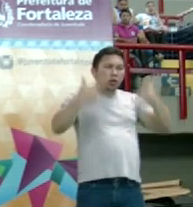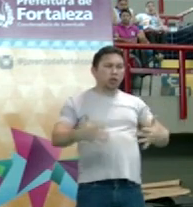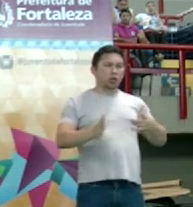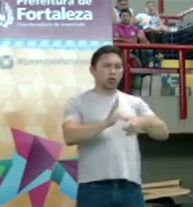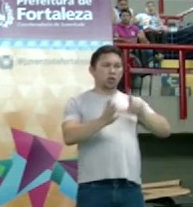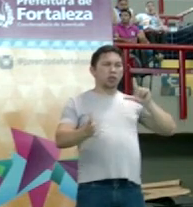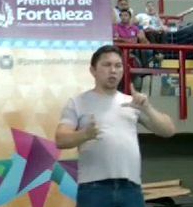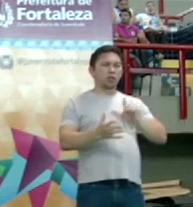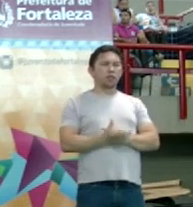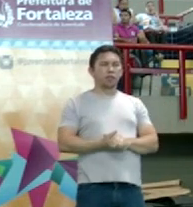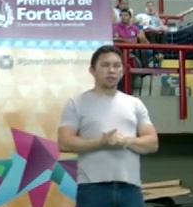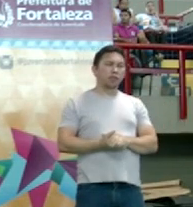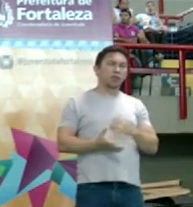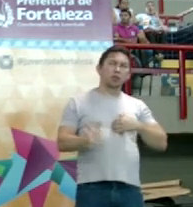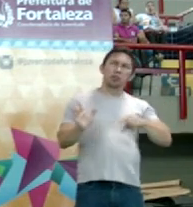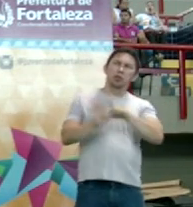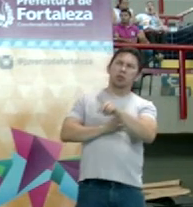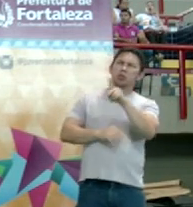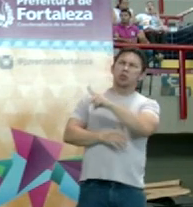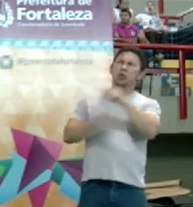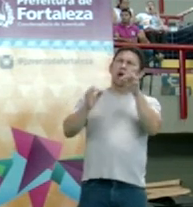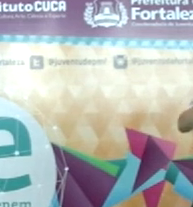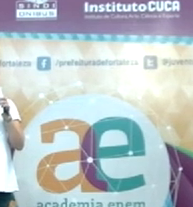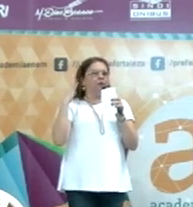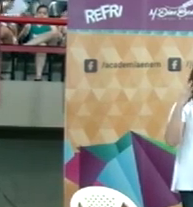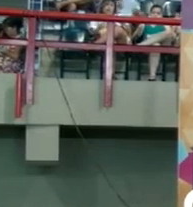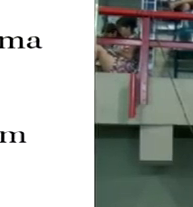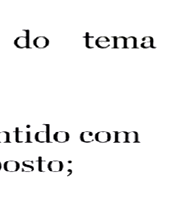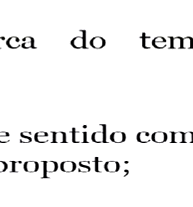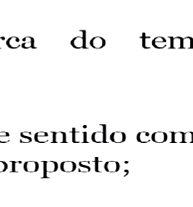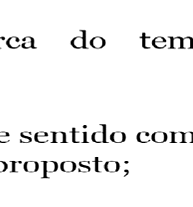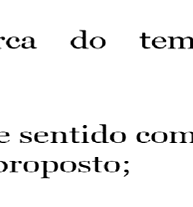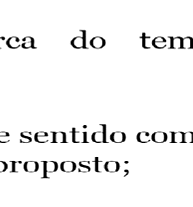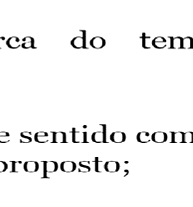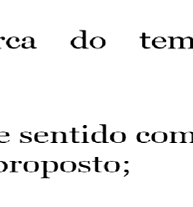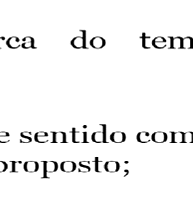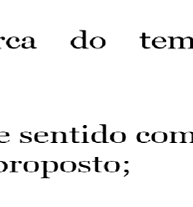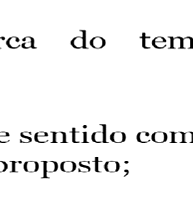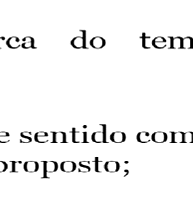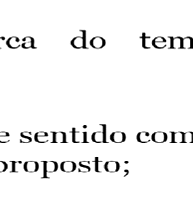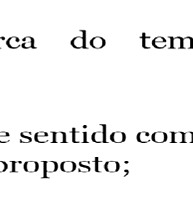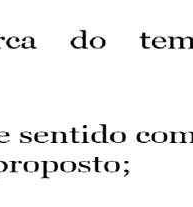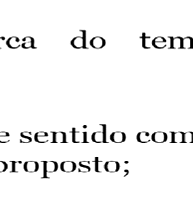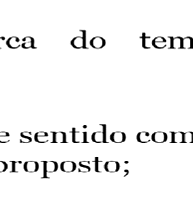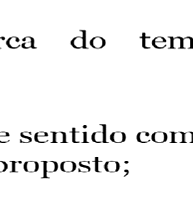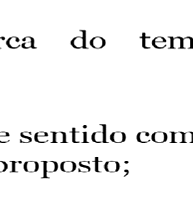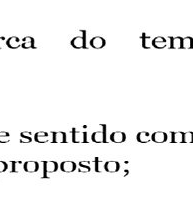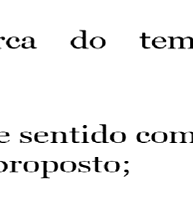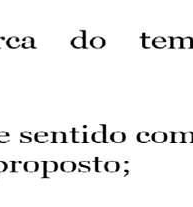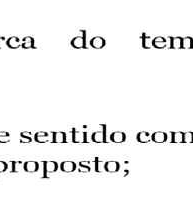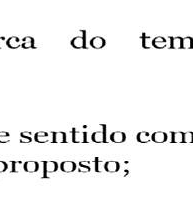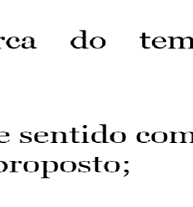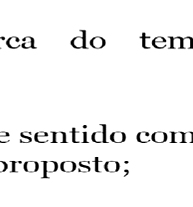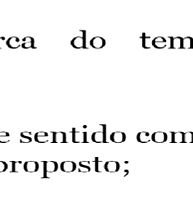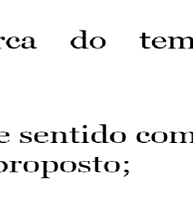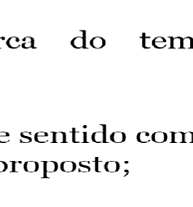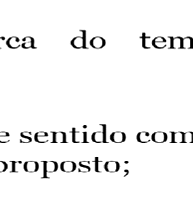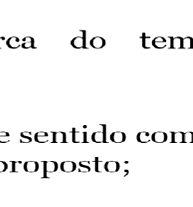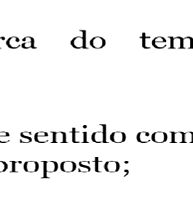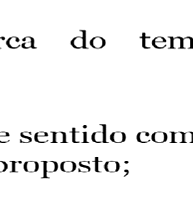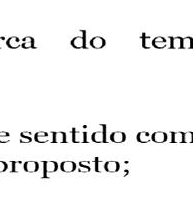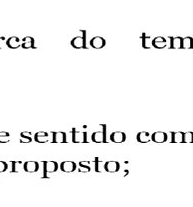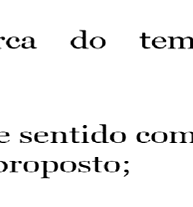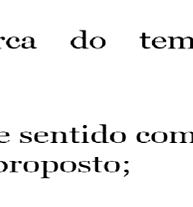respondi. Professor, o que é a frase tese? É a mesma coisa que tópico frasal. Tópico é